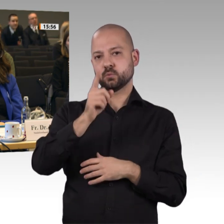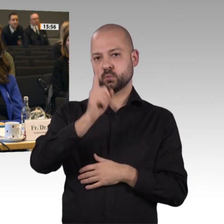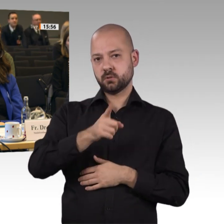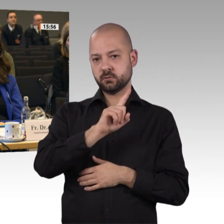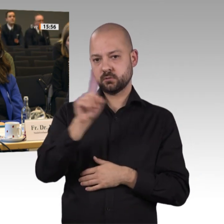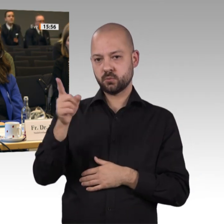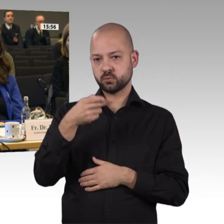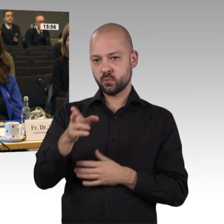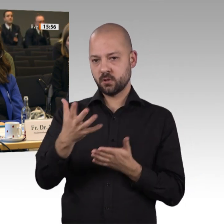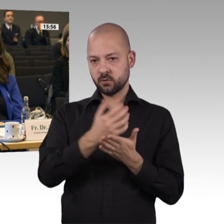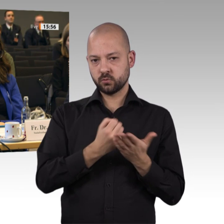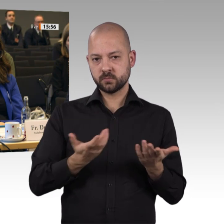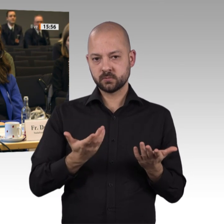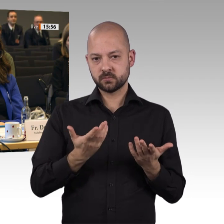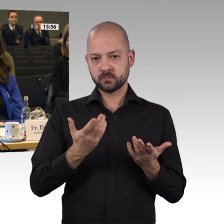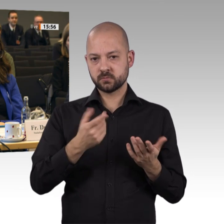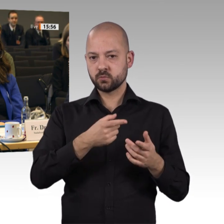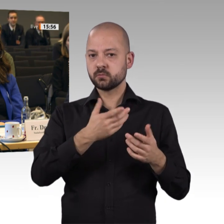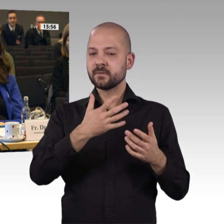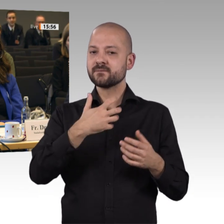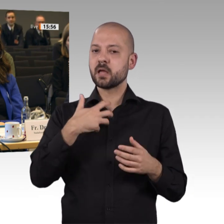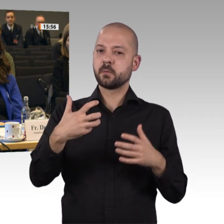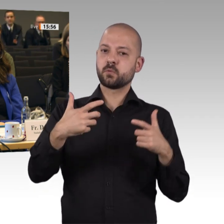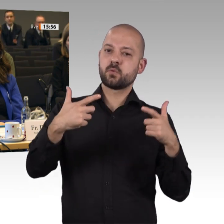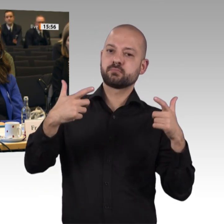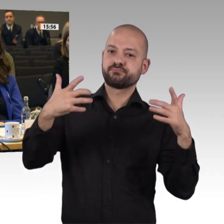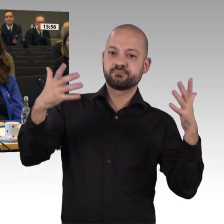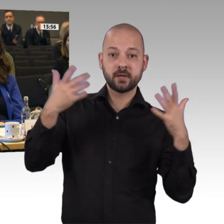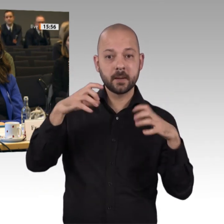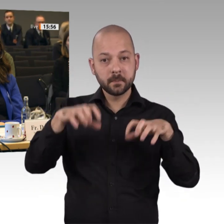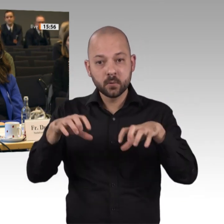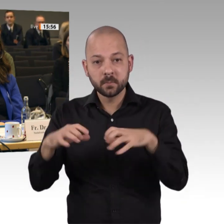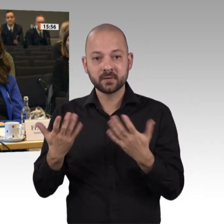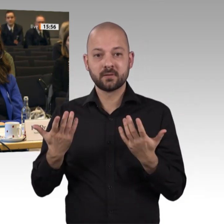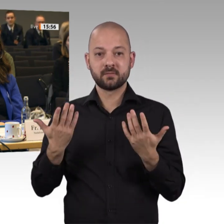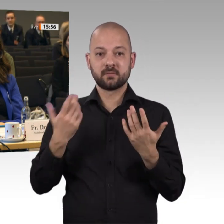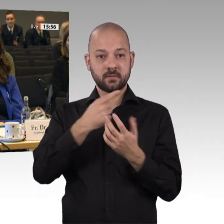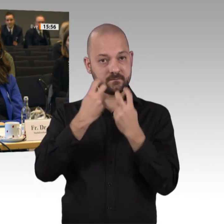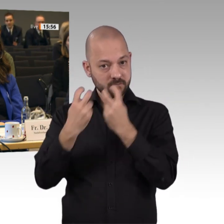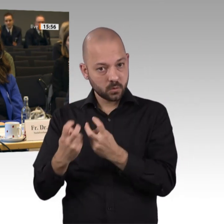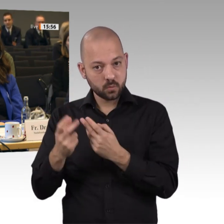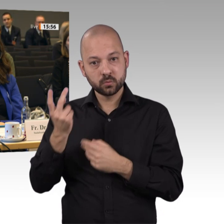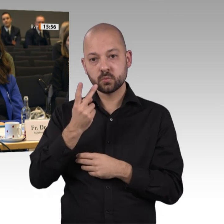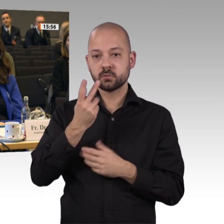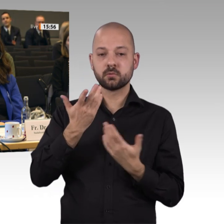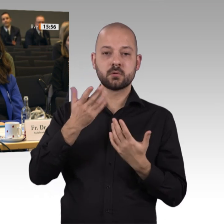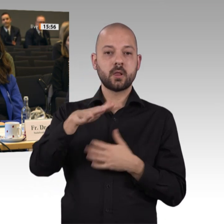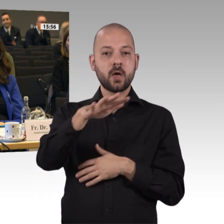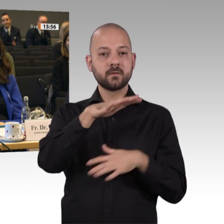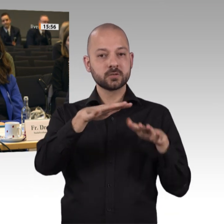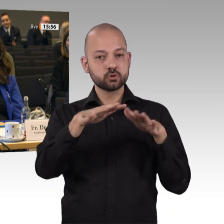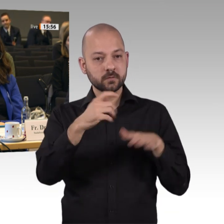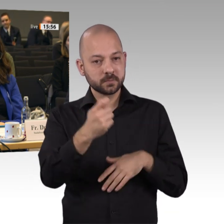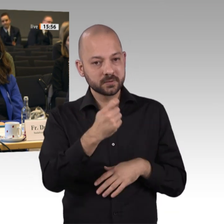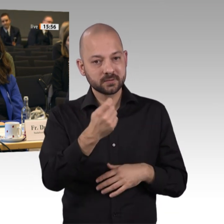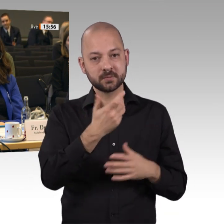der Verwaltungsaufwand, das Vermögen hier in irgendeiner Form zu untersuchen, ist natürlich sehr viel aufwendiger bei der Vermögensberechnung, als